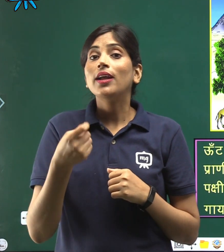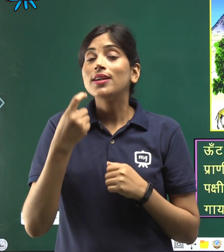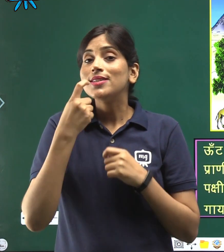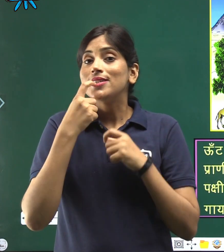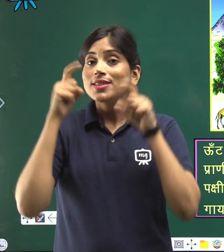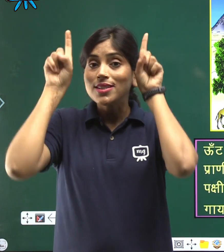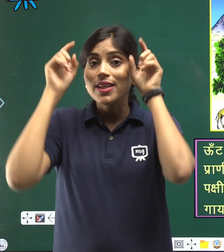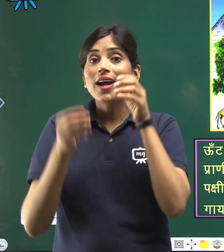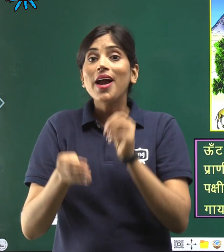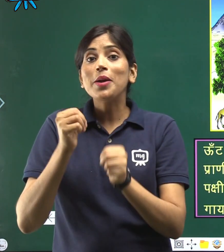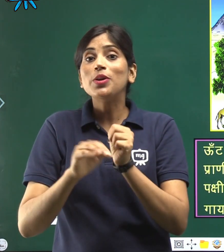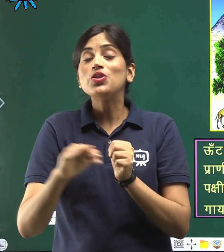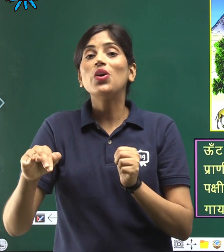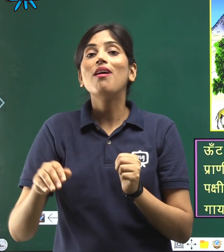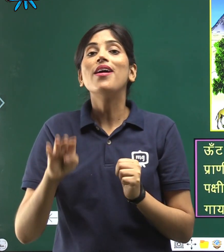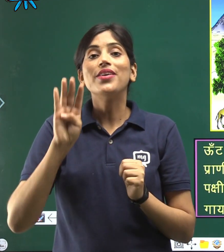है बच्चों?